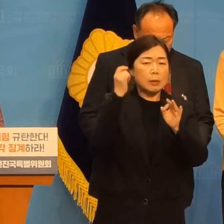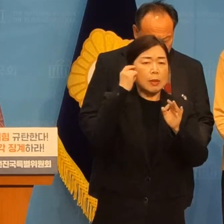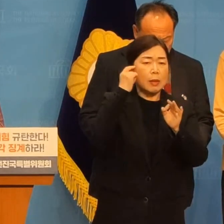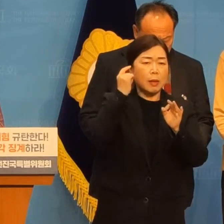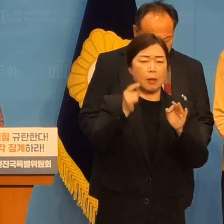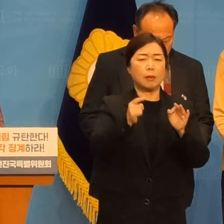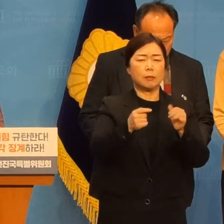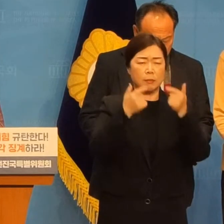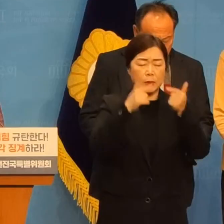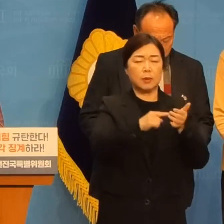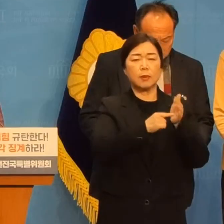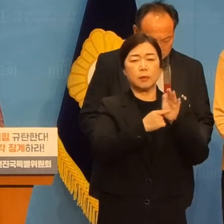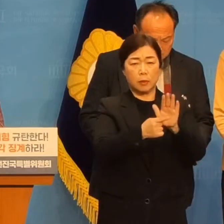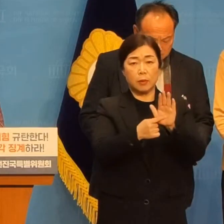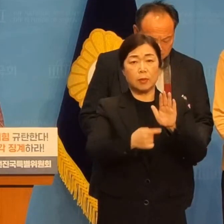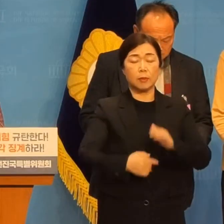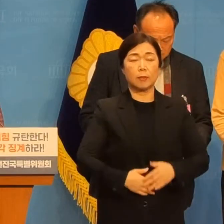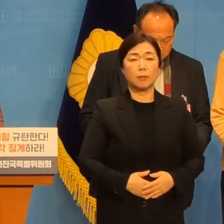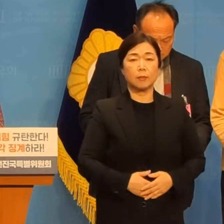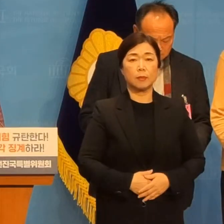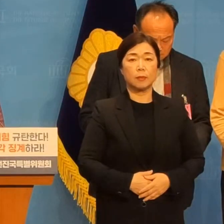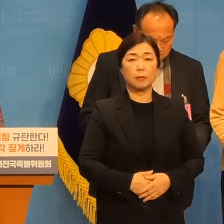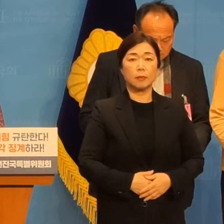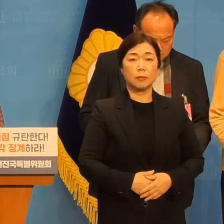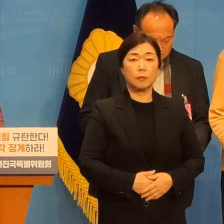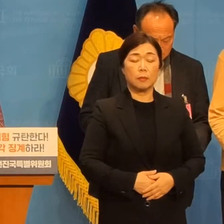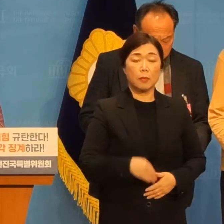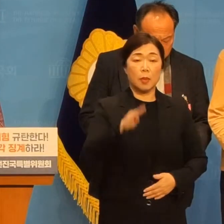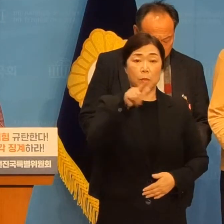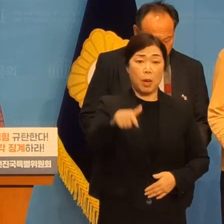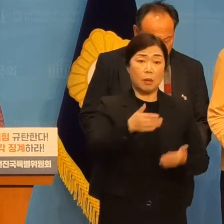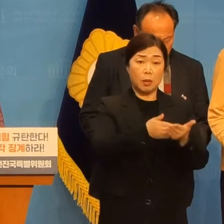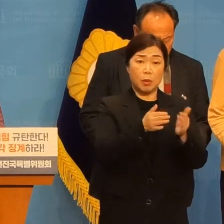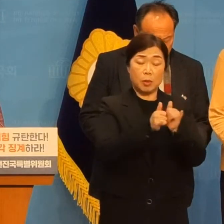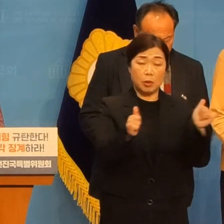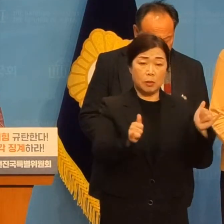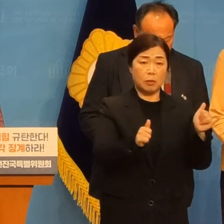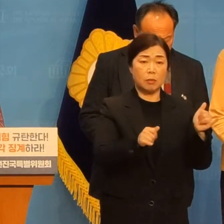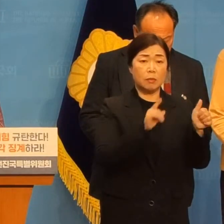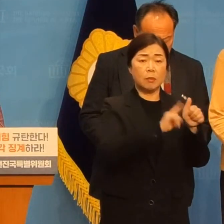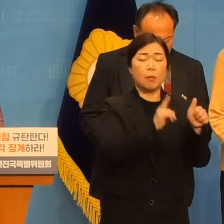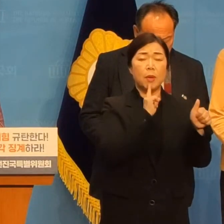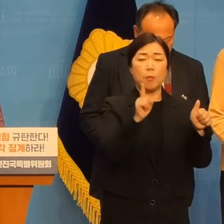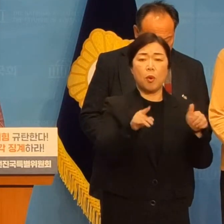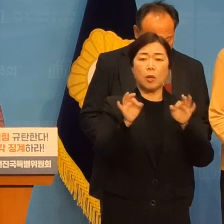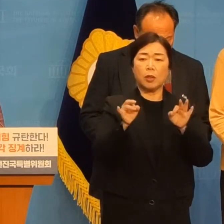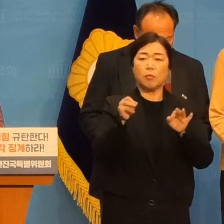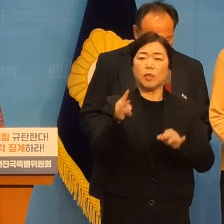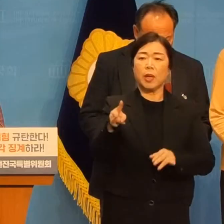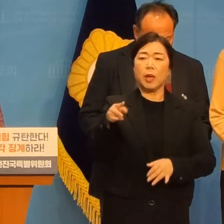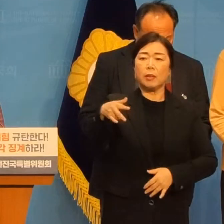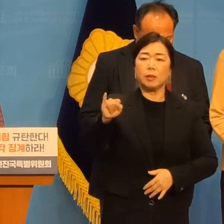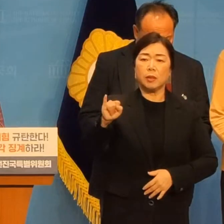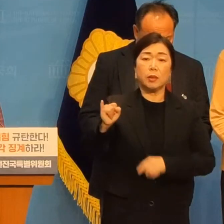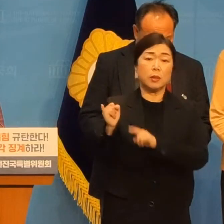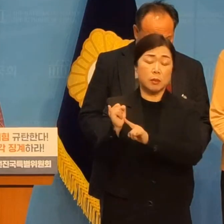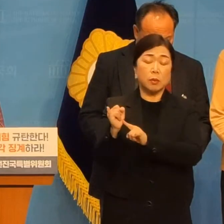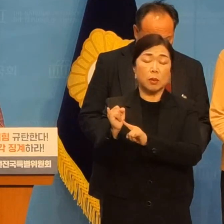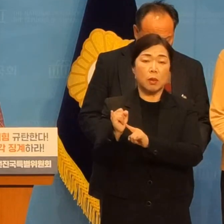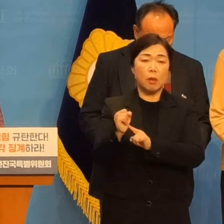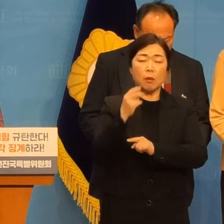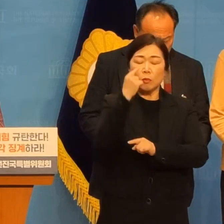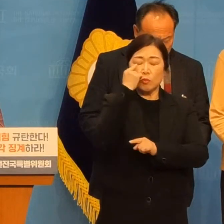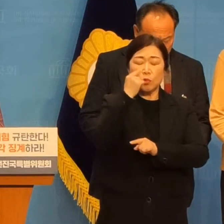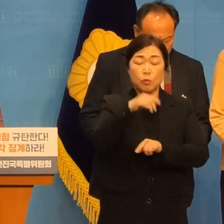그대로 드러냈습니다. 박 대변인은 김예지 의원을 향해 눈이 불편한 곳 말고는